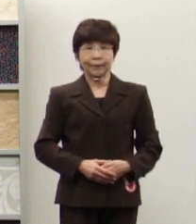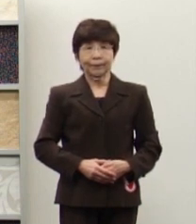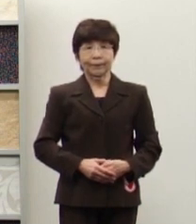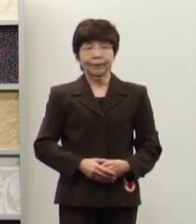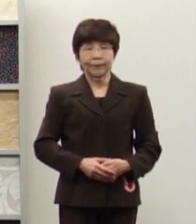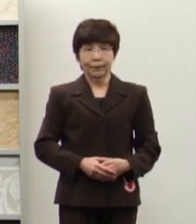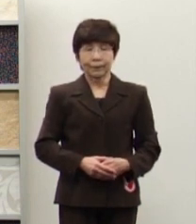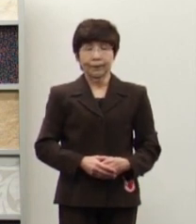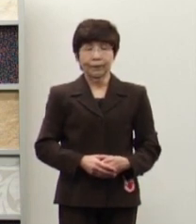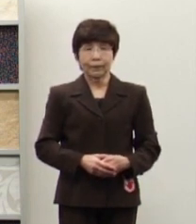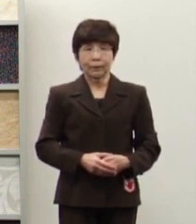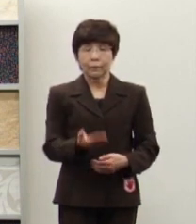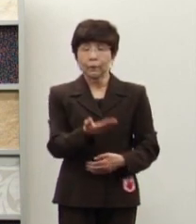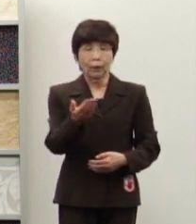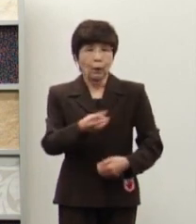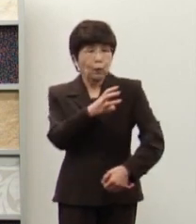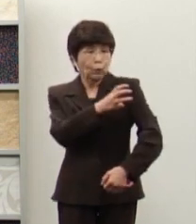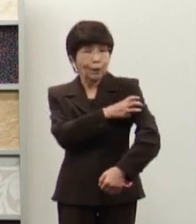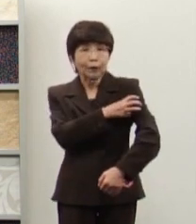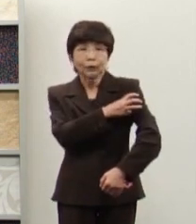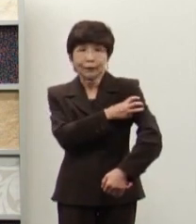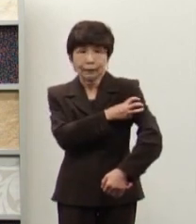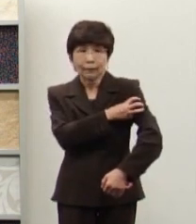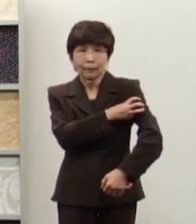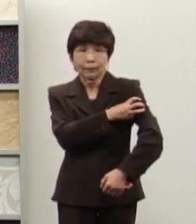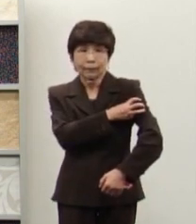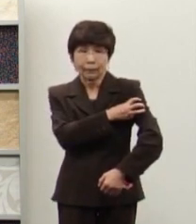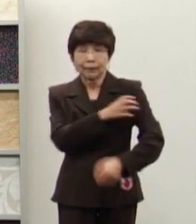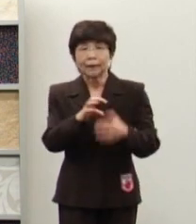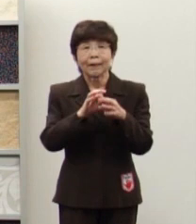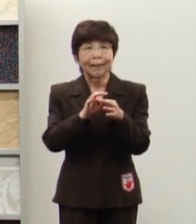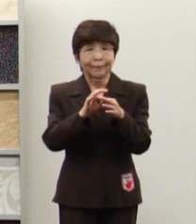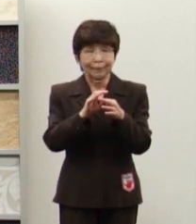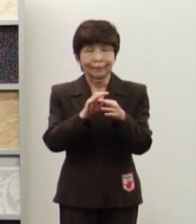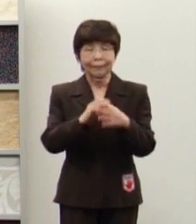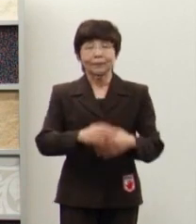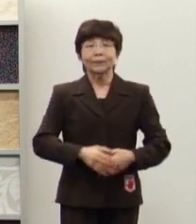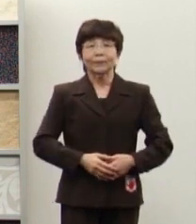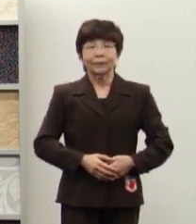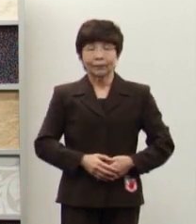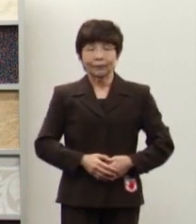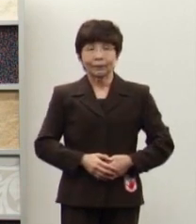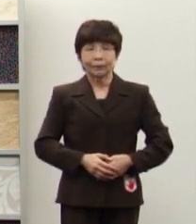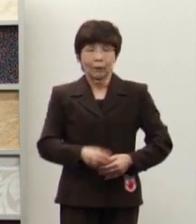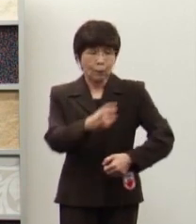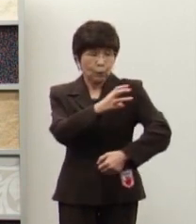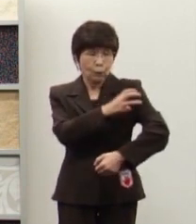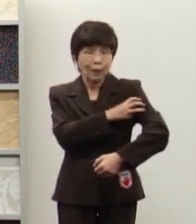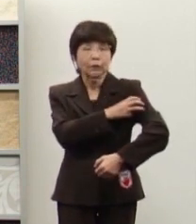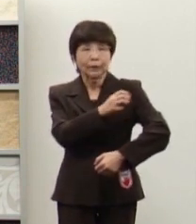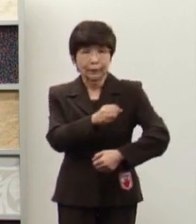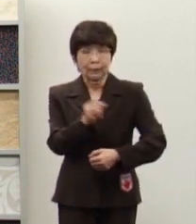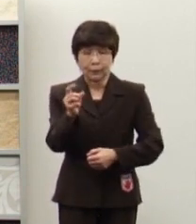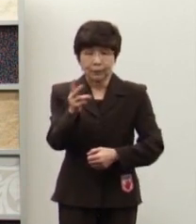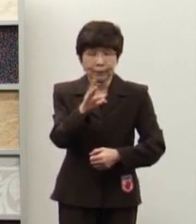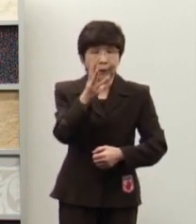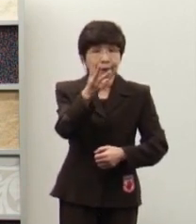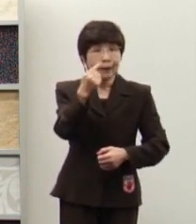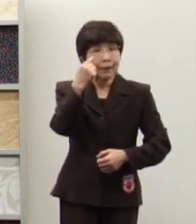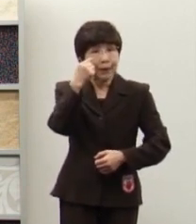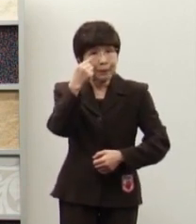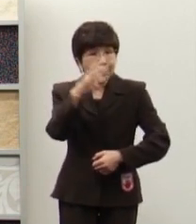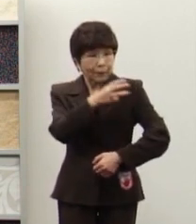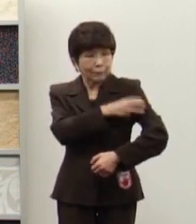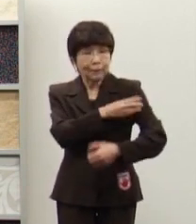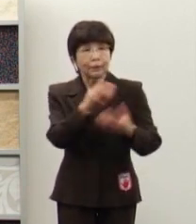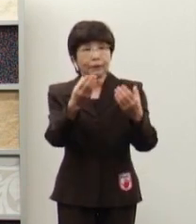次にワクチン接種の加速化について申し上げます。新型コロナワクチンの3回接種を終えた方は